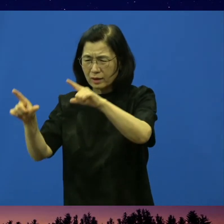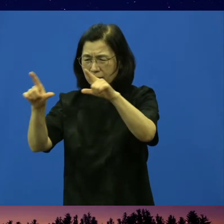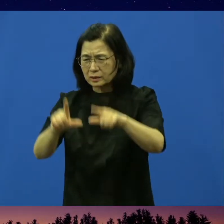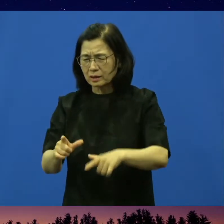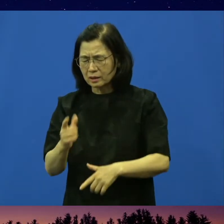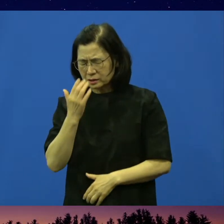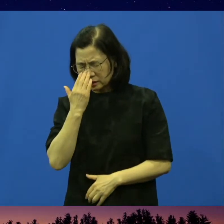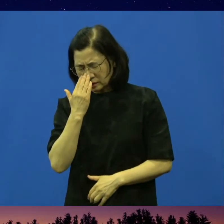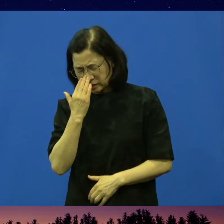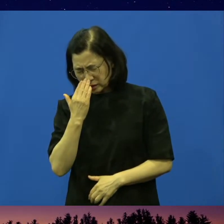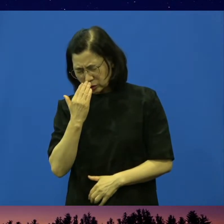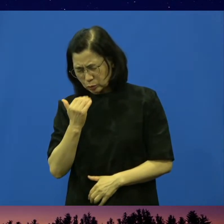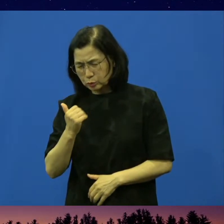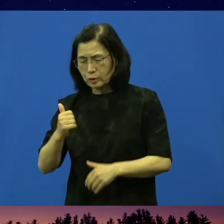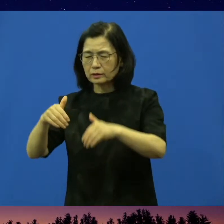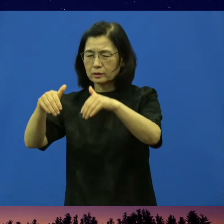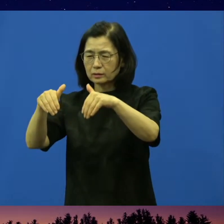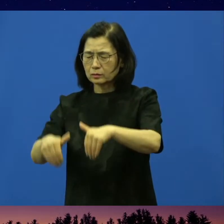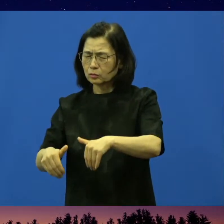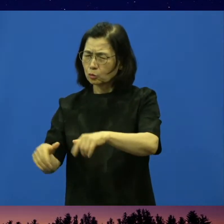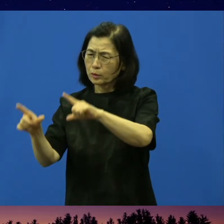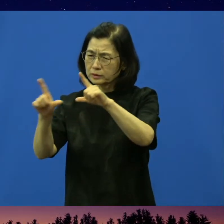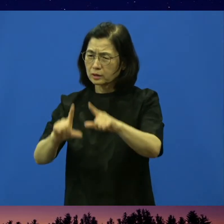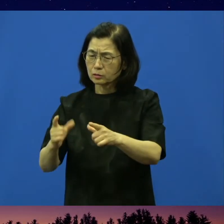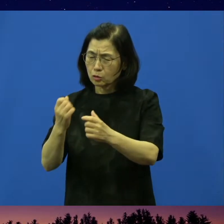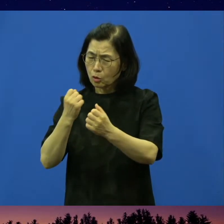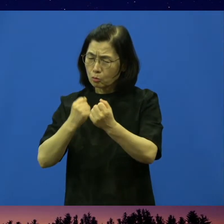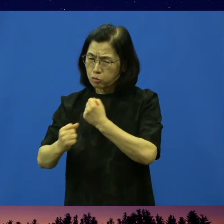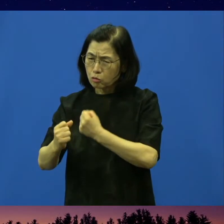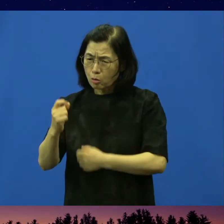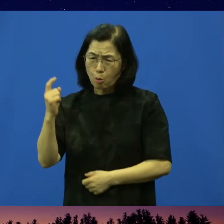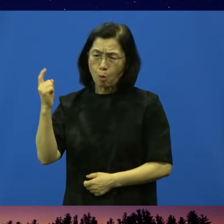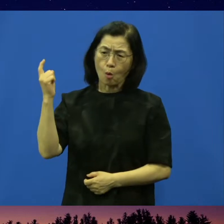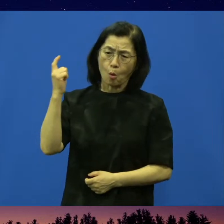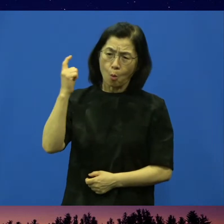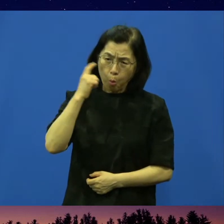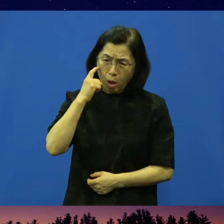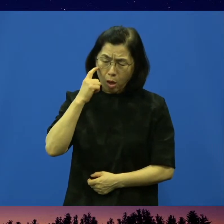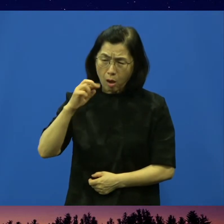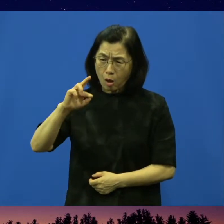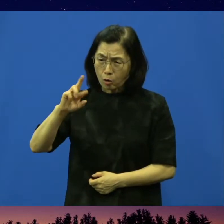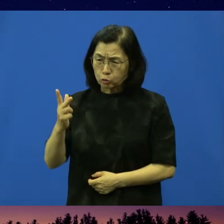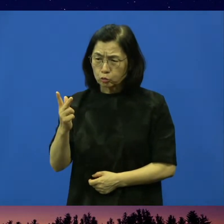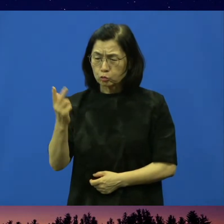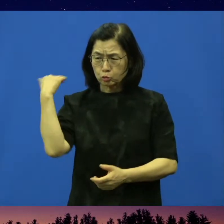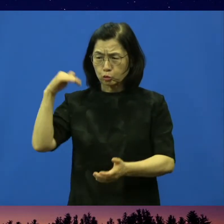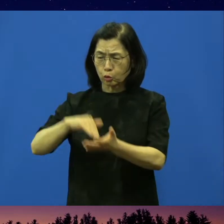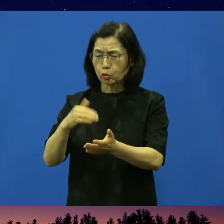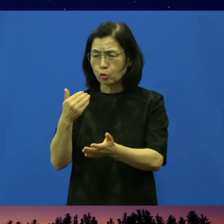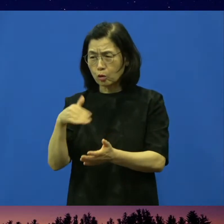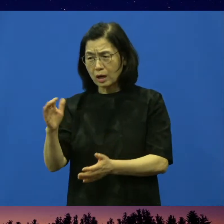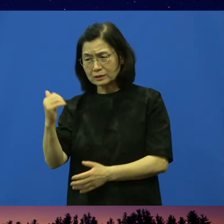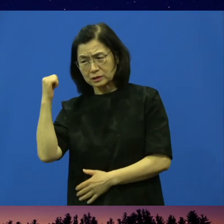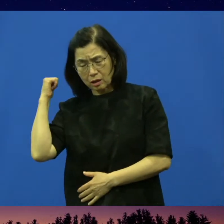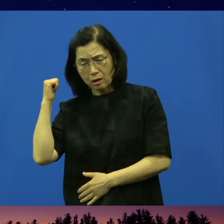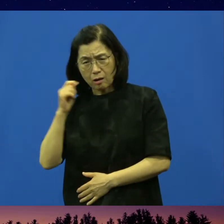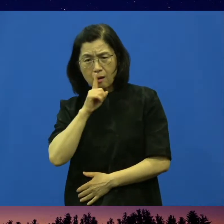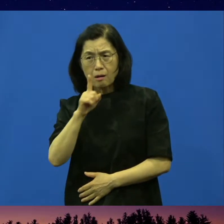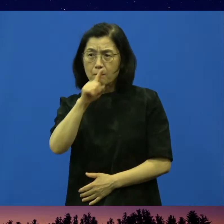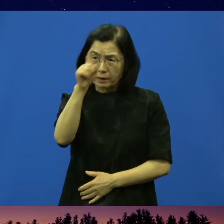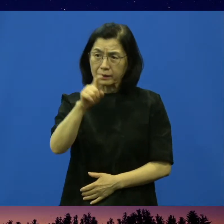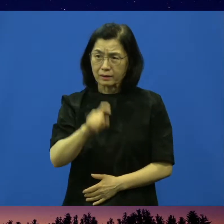이상한 일이에요. 무엇이 좋아서 돌아가려고 했을까? 아무리 생각해도 이해가 안 돼요. 애굽 생활을 잊어버린